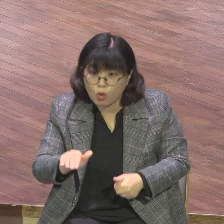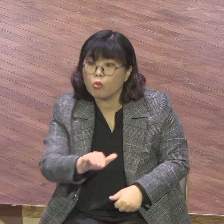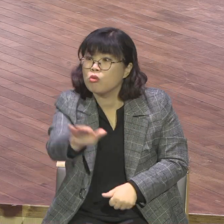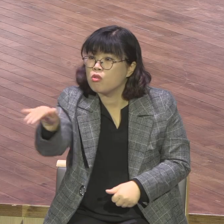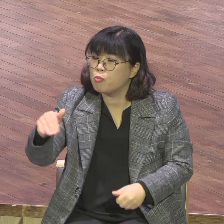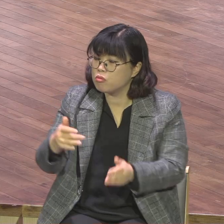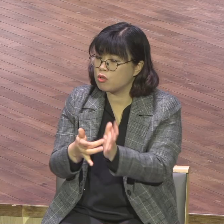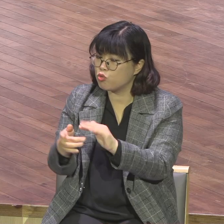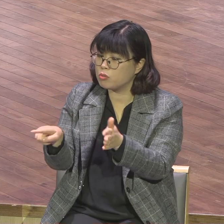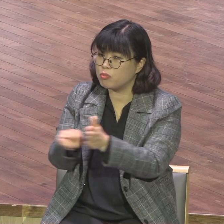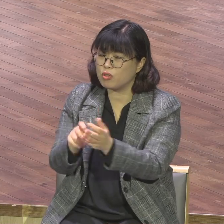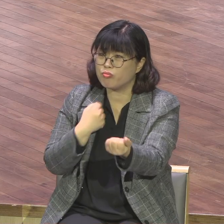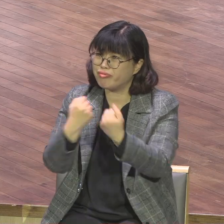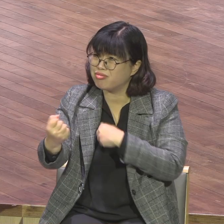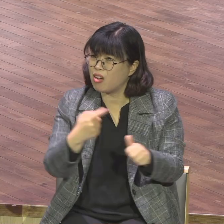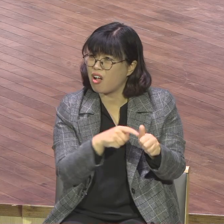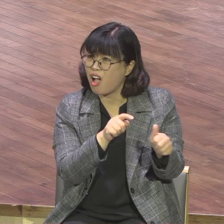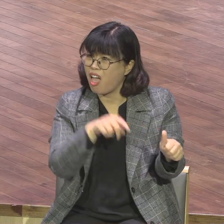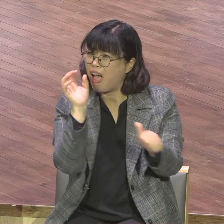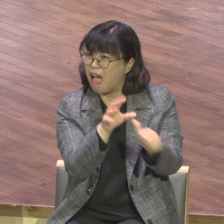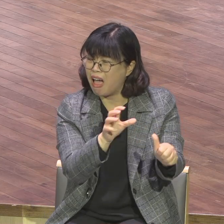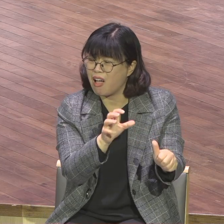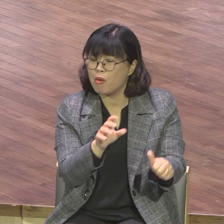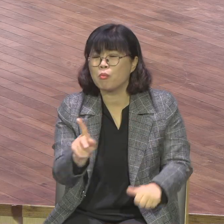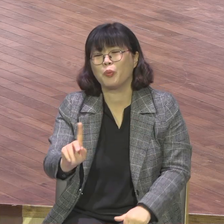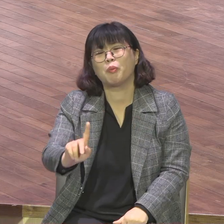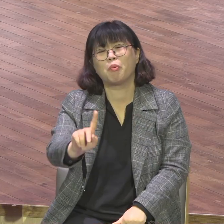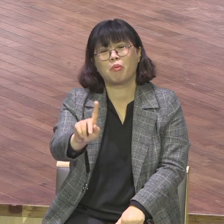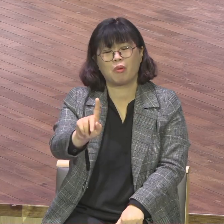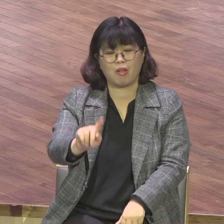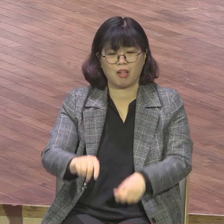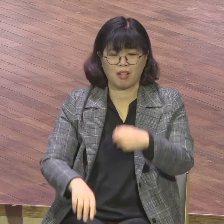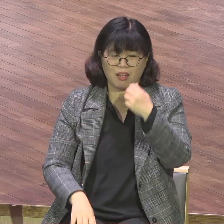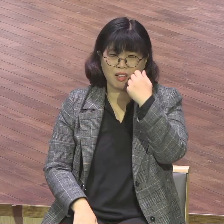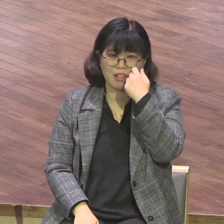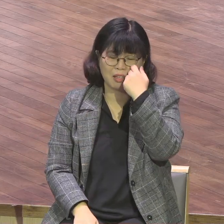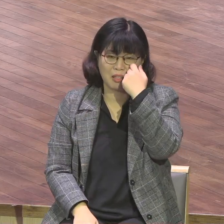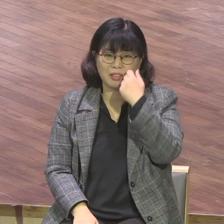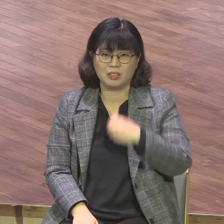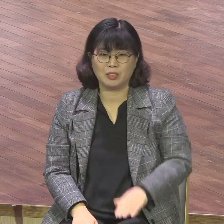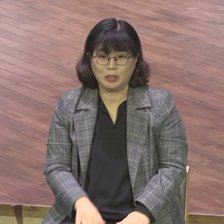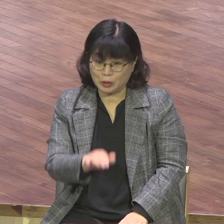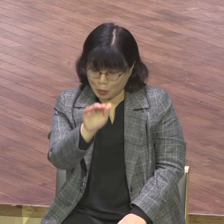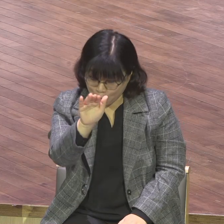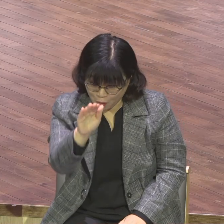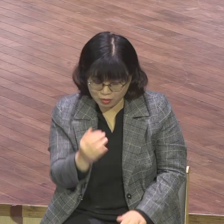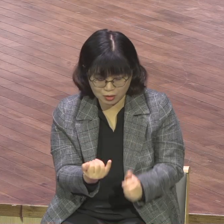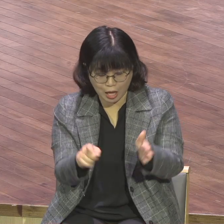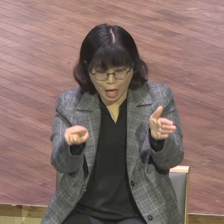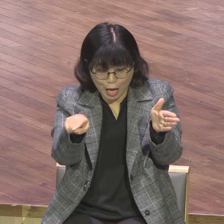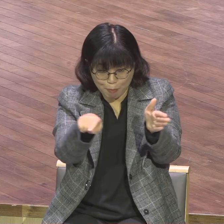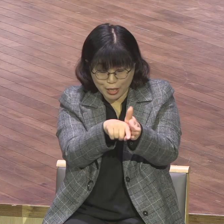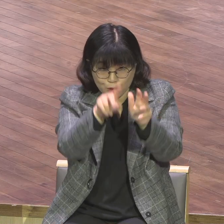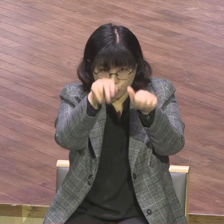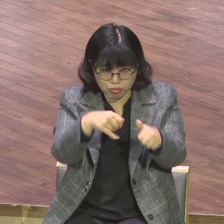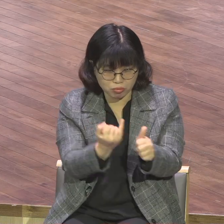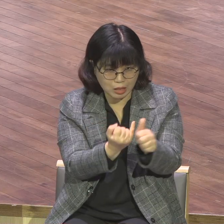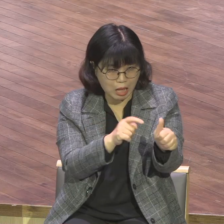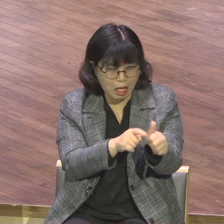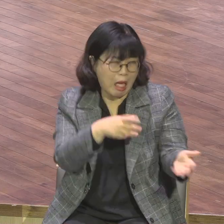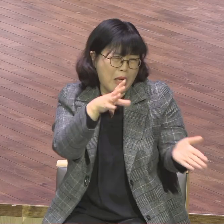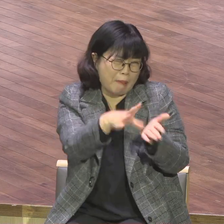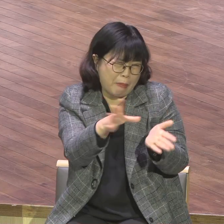말합니까? 너희들 너희의 그 착한 행실을 보고 그 남편이 감동받고 죽게 돌아오는 시간이 빨라지 않겠느냐 이 말이거든.